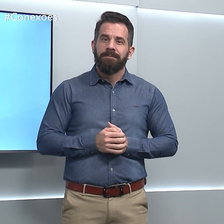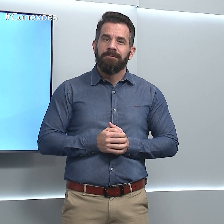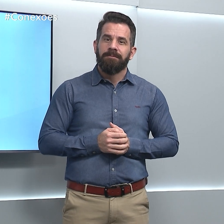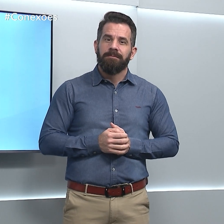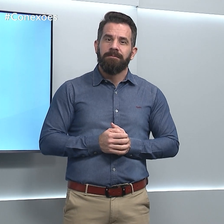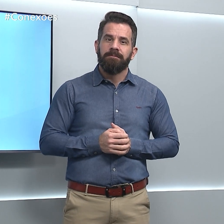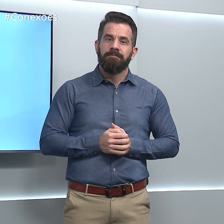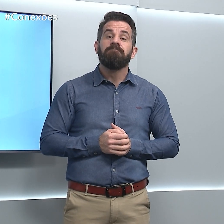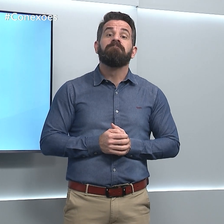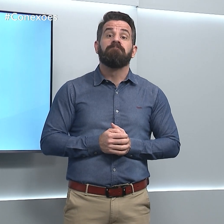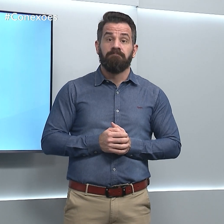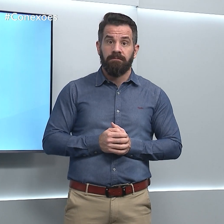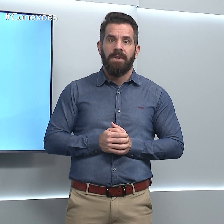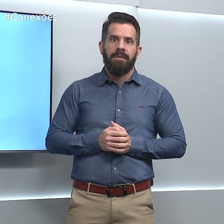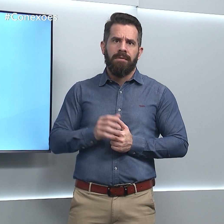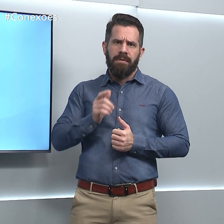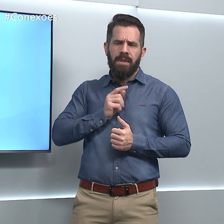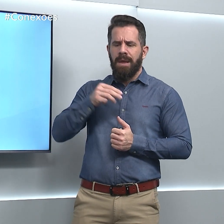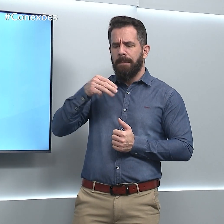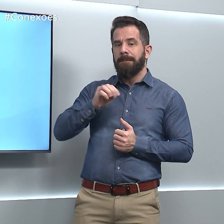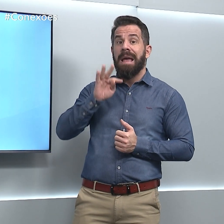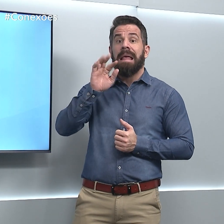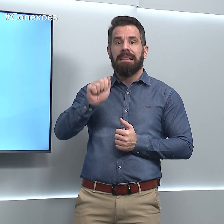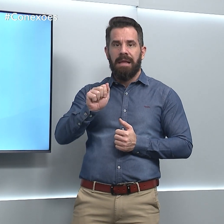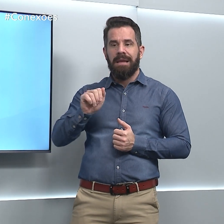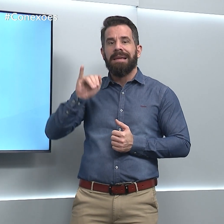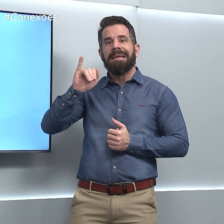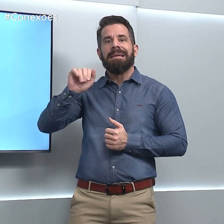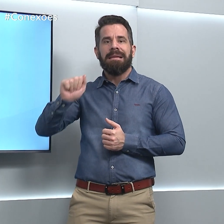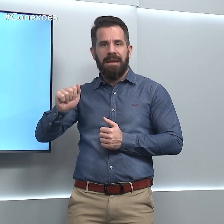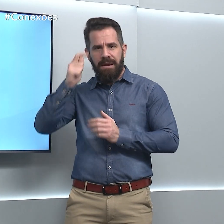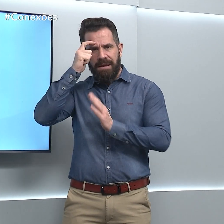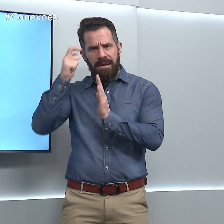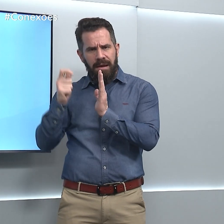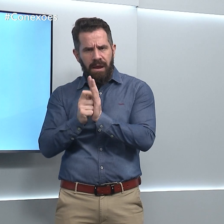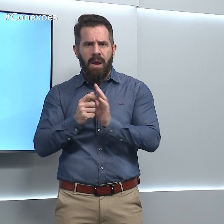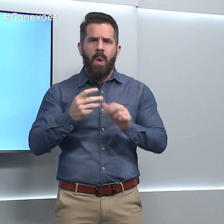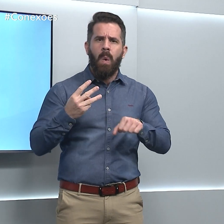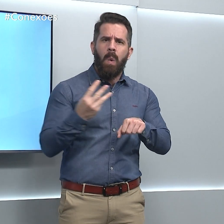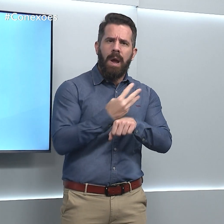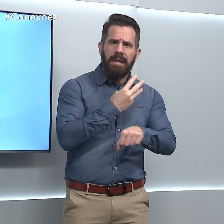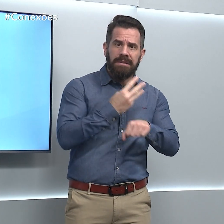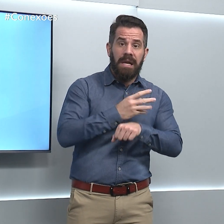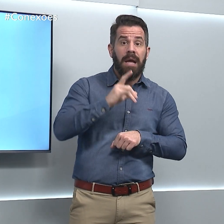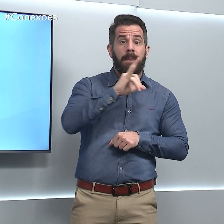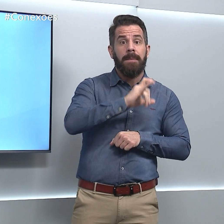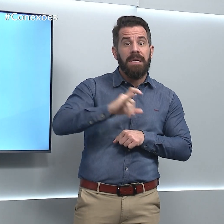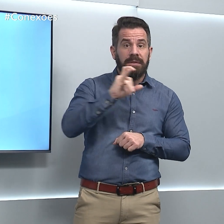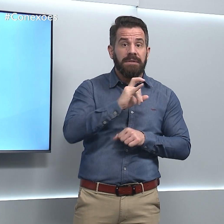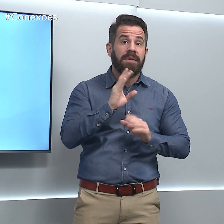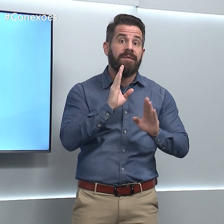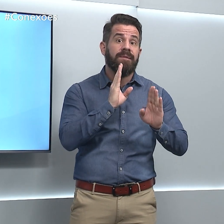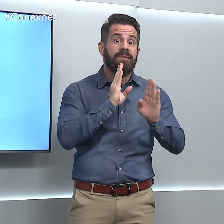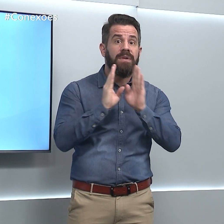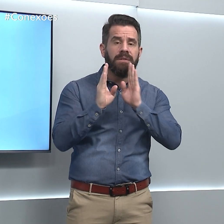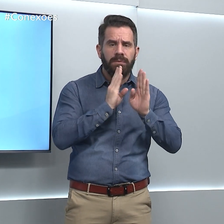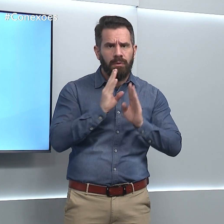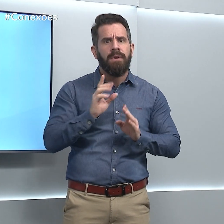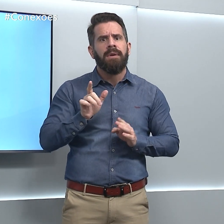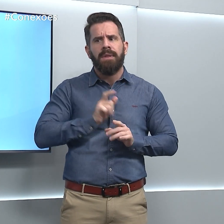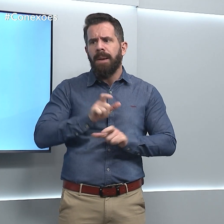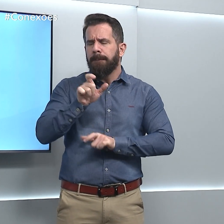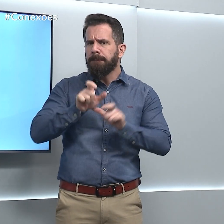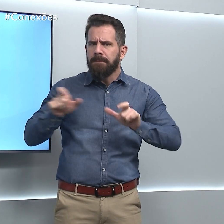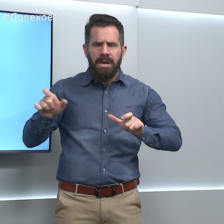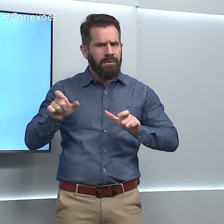A Meta IA, uma inteligência artificial do WhatsApp, Instagram e Facebook, vem sendo alvo de críticas pelos